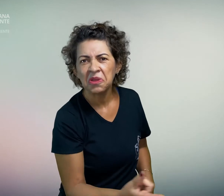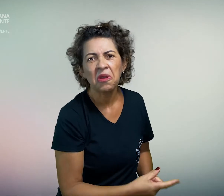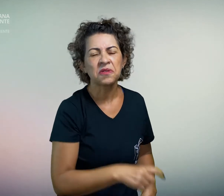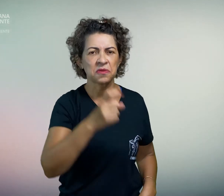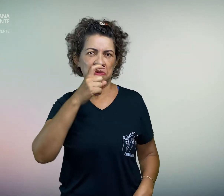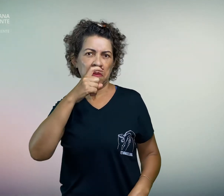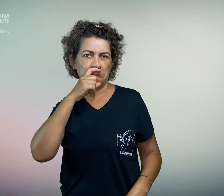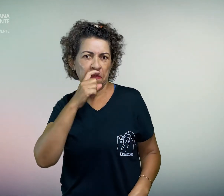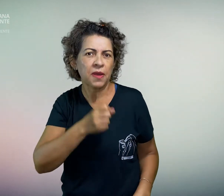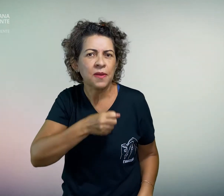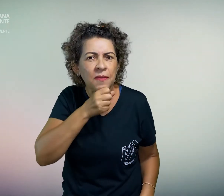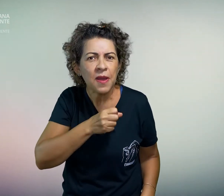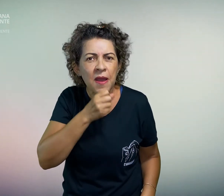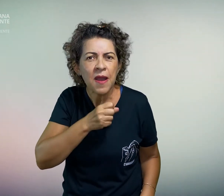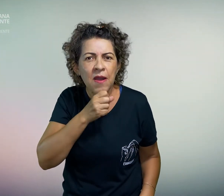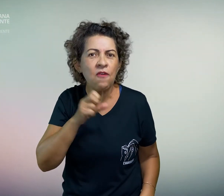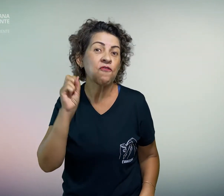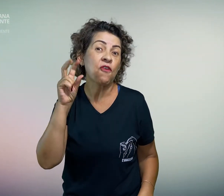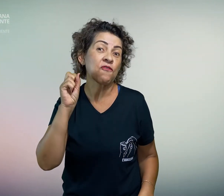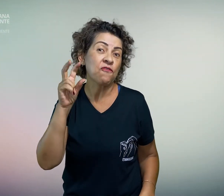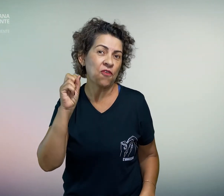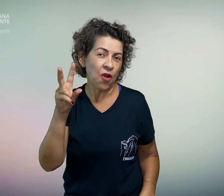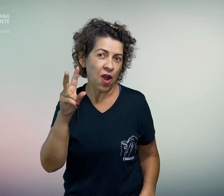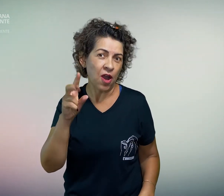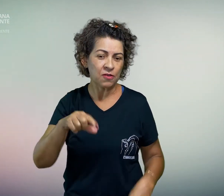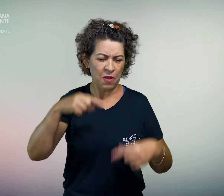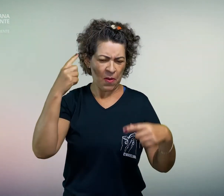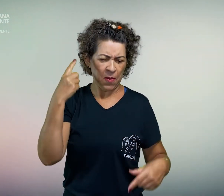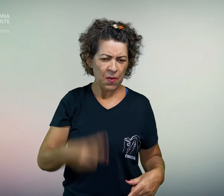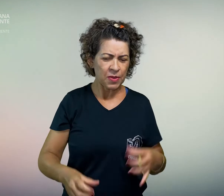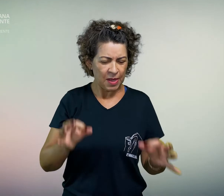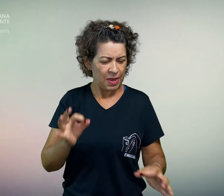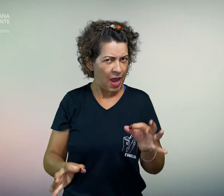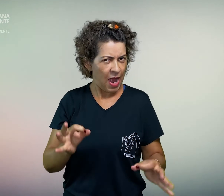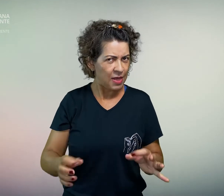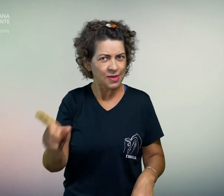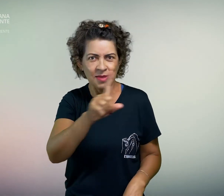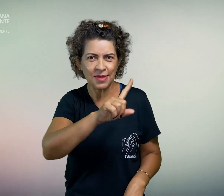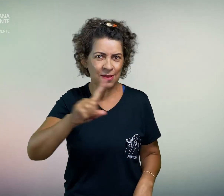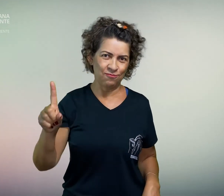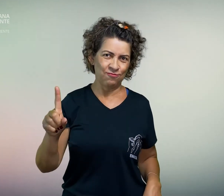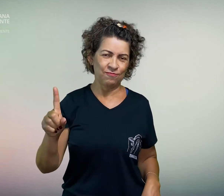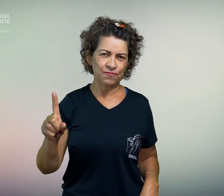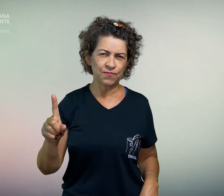nossos avós e pais, mas sim pelos nossos.